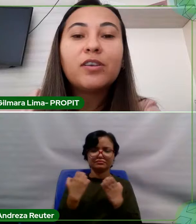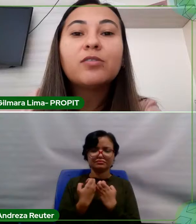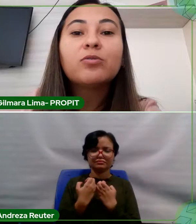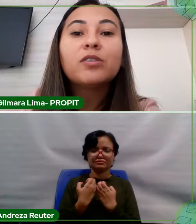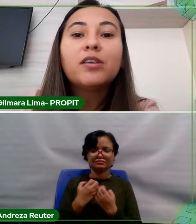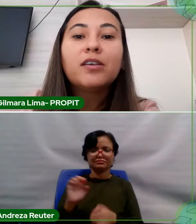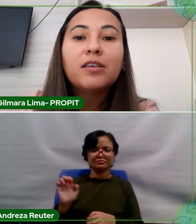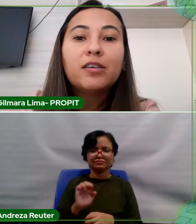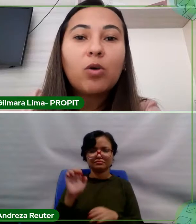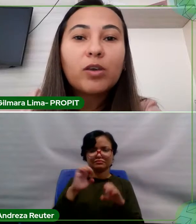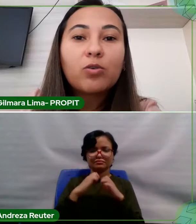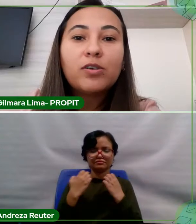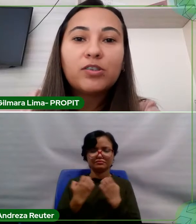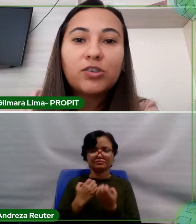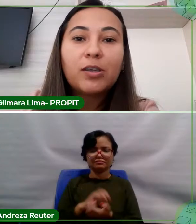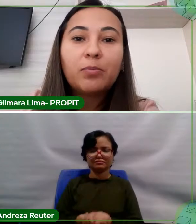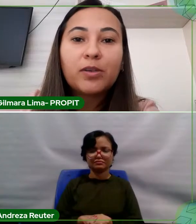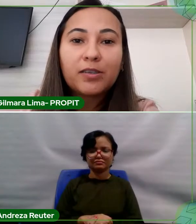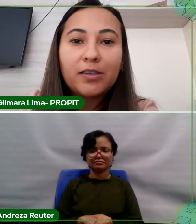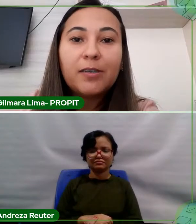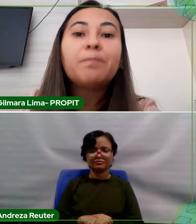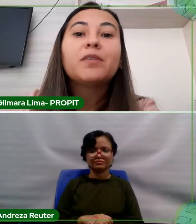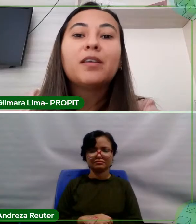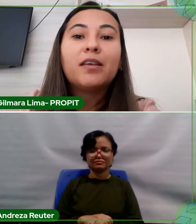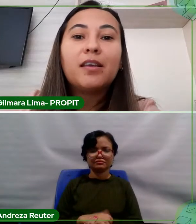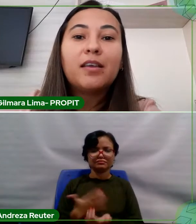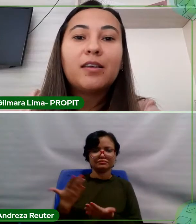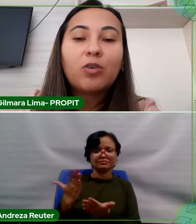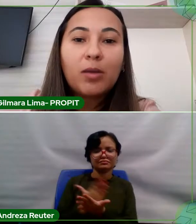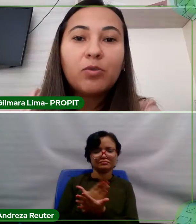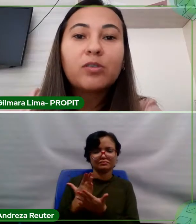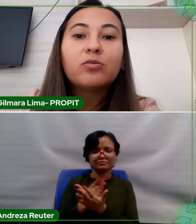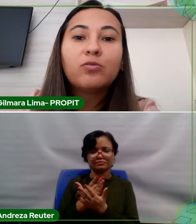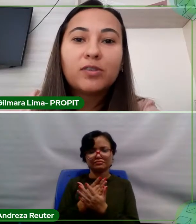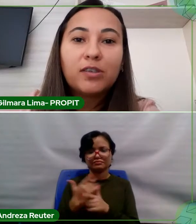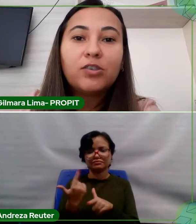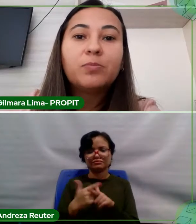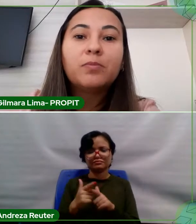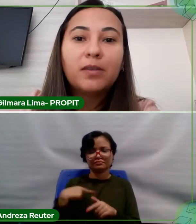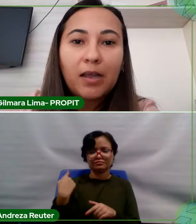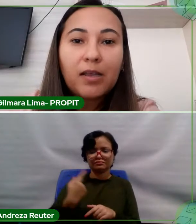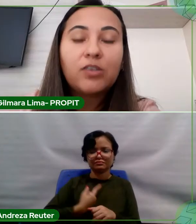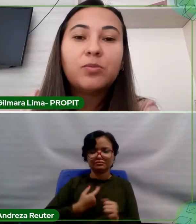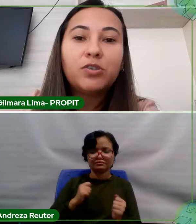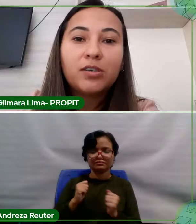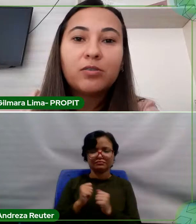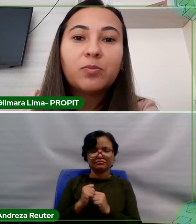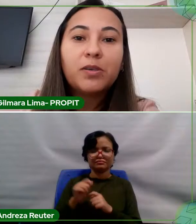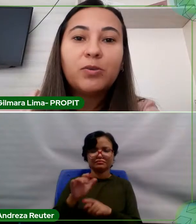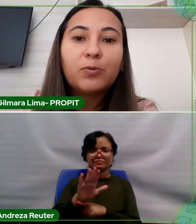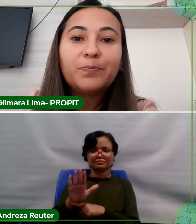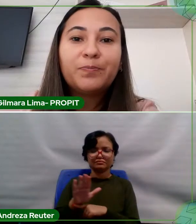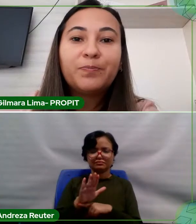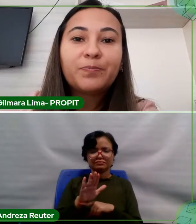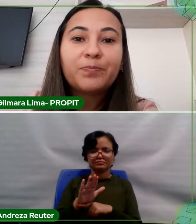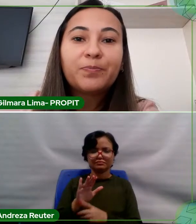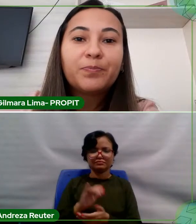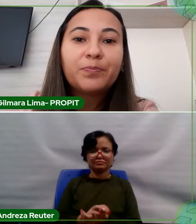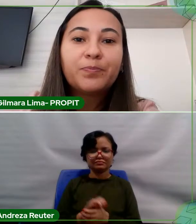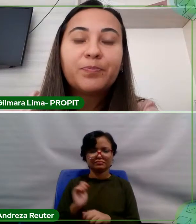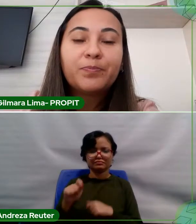excelente evento. E qualquer coisa, a gente está por aqui colaborando com vocês na administração superior.